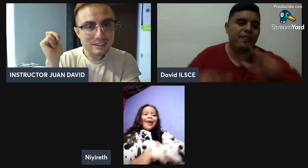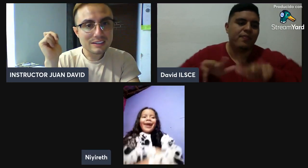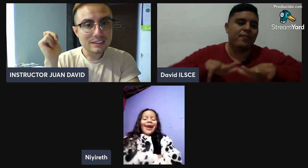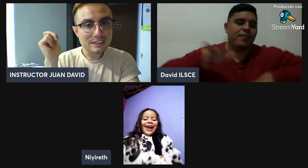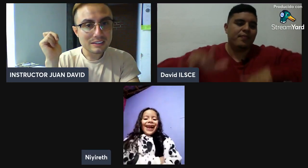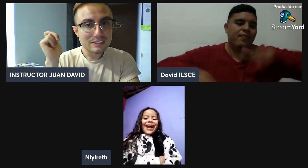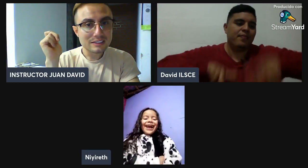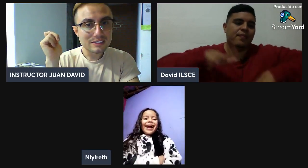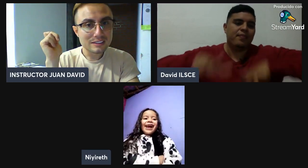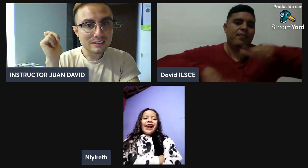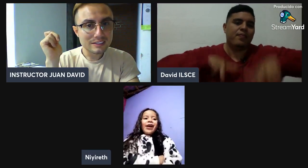Pavo, no.